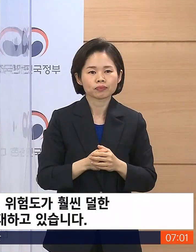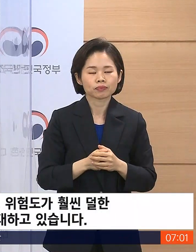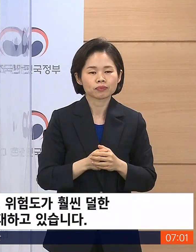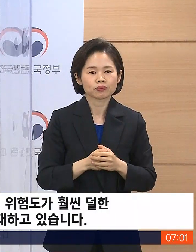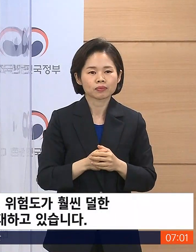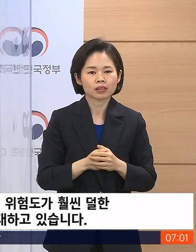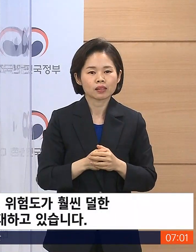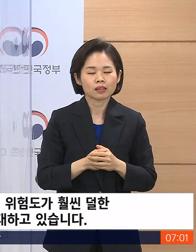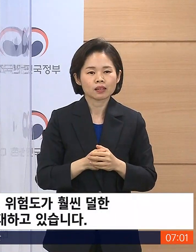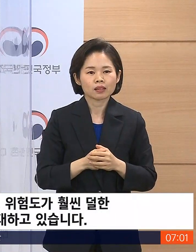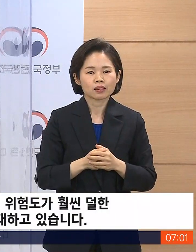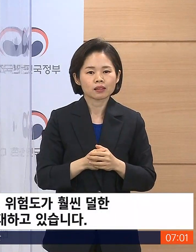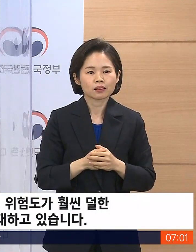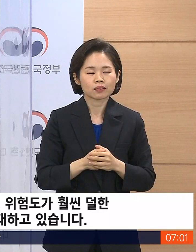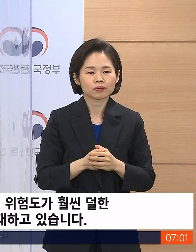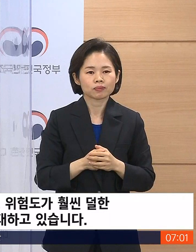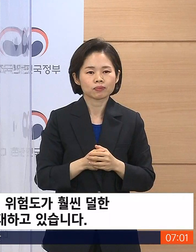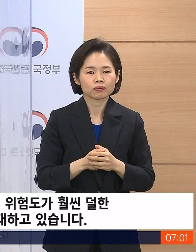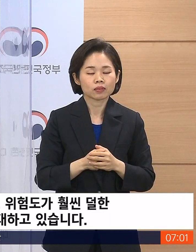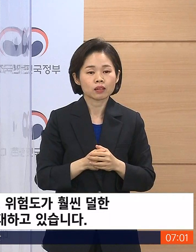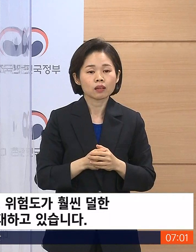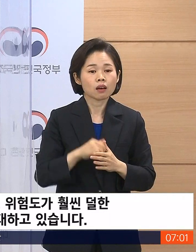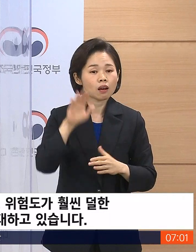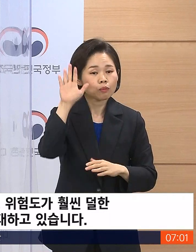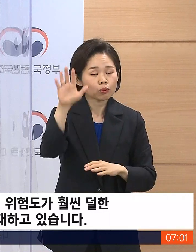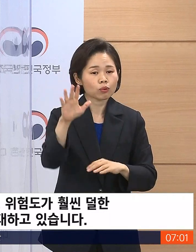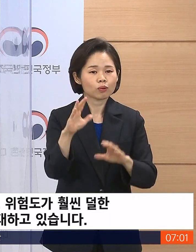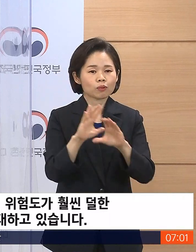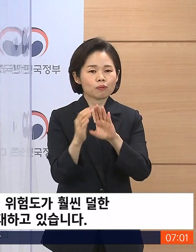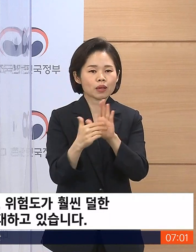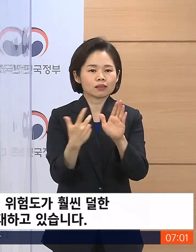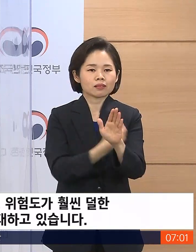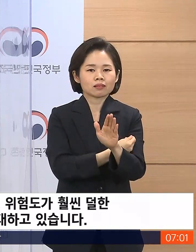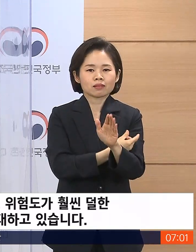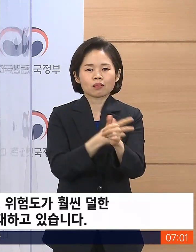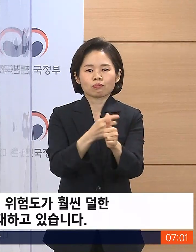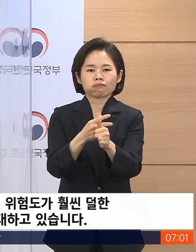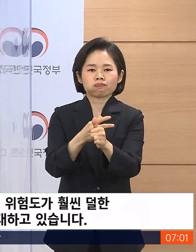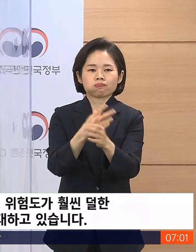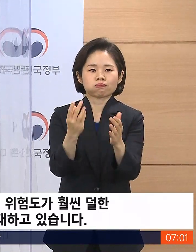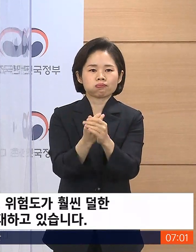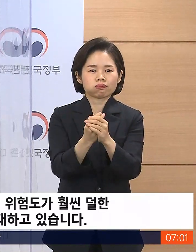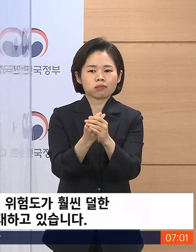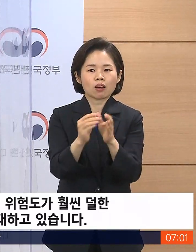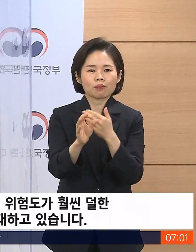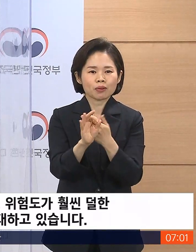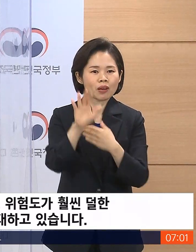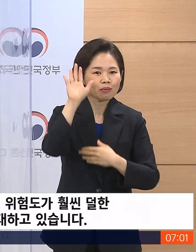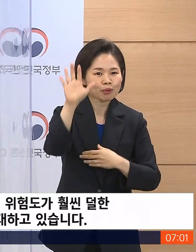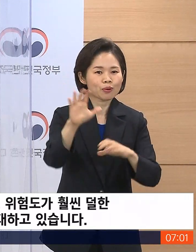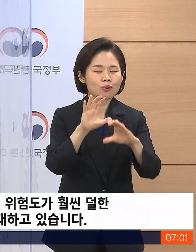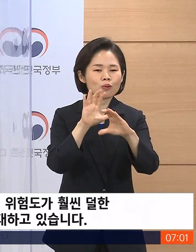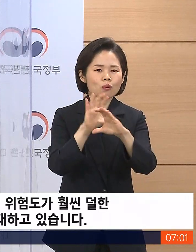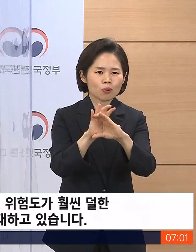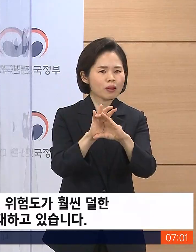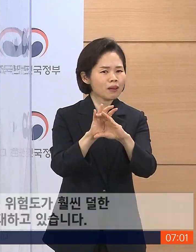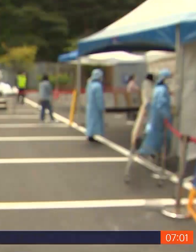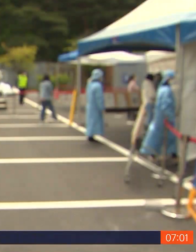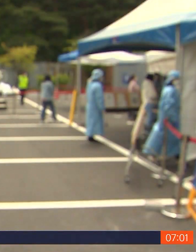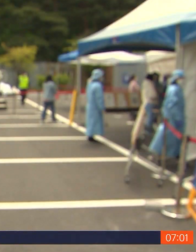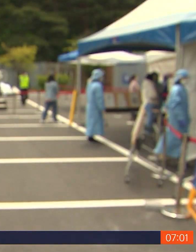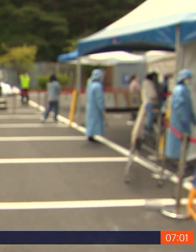더 이상 사망을 일으키지 않는 위험도가 훨씬 덜한 감염병으로서 관리할 수 있을 것이라고 기대하고